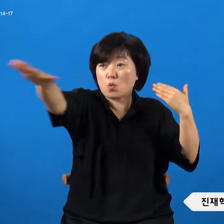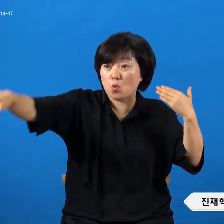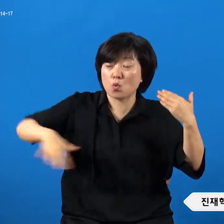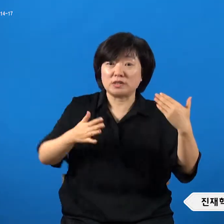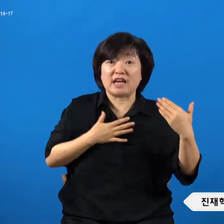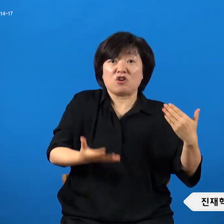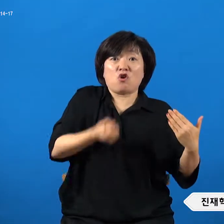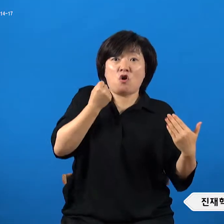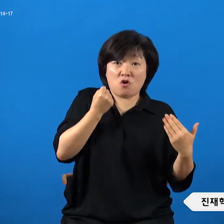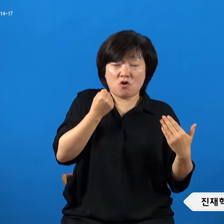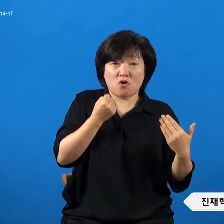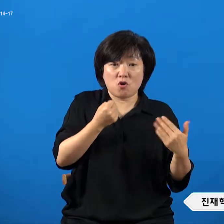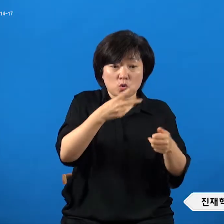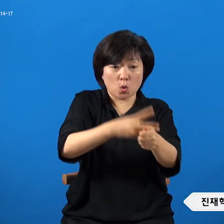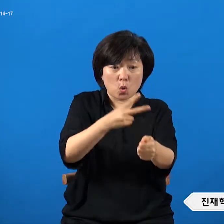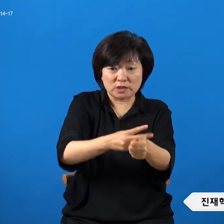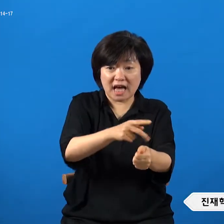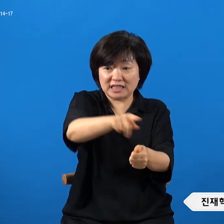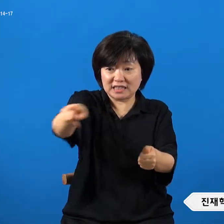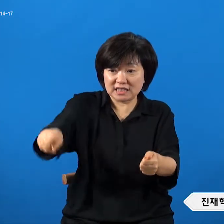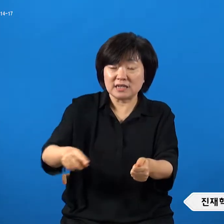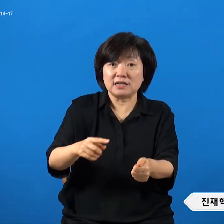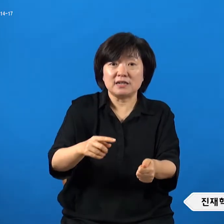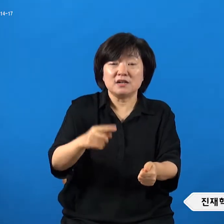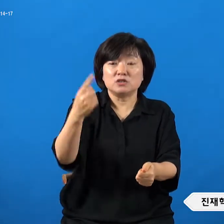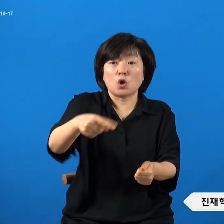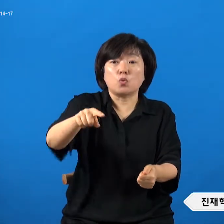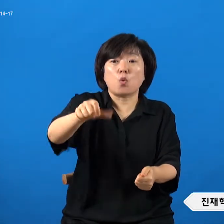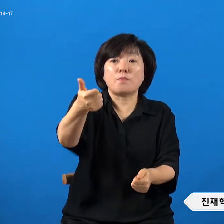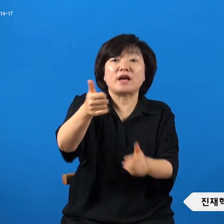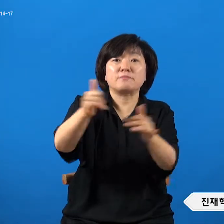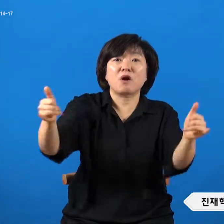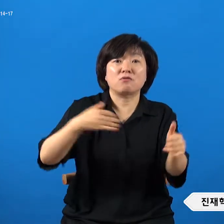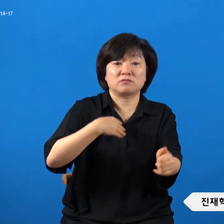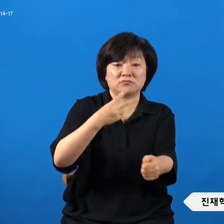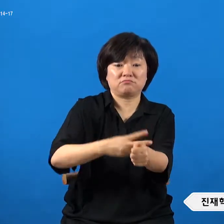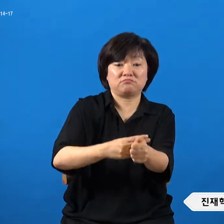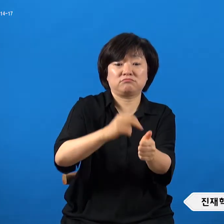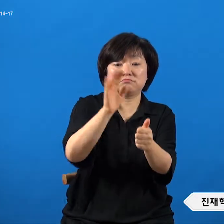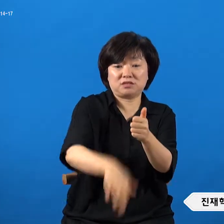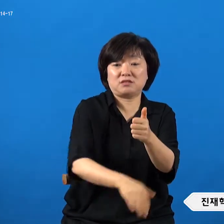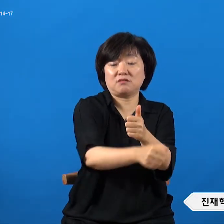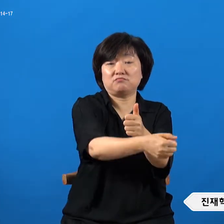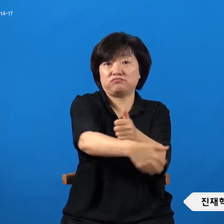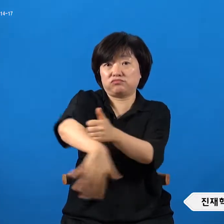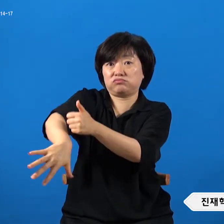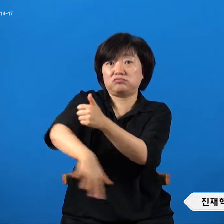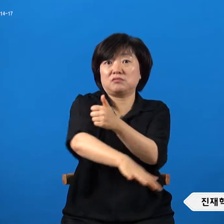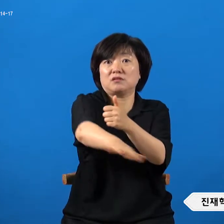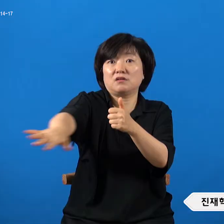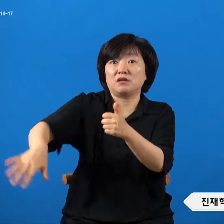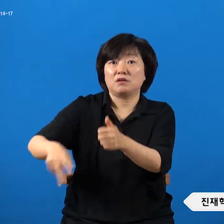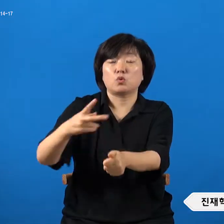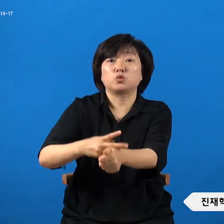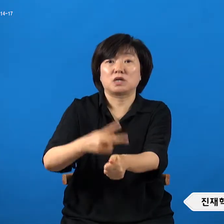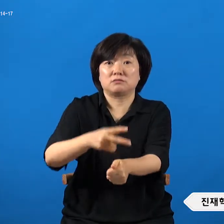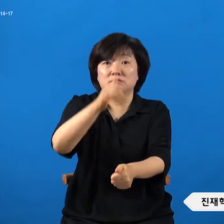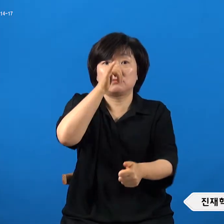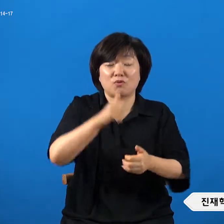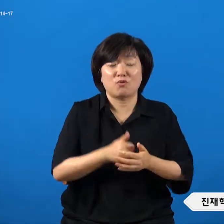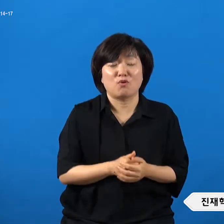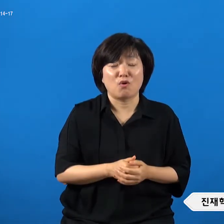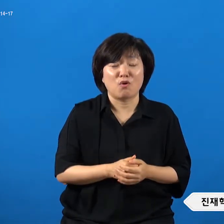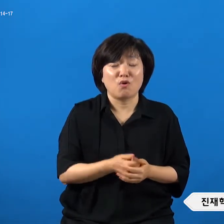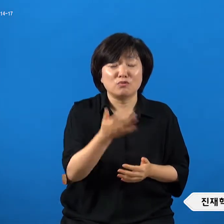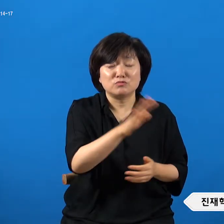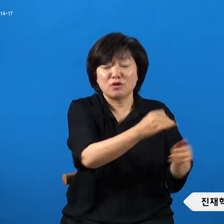교사들만 1,500명이 넘는다고 합니다. 그런데 이분의 이야기를 듣고 해서 저를 만나러 왔습니다. 밤 9시